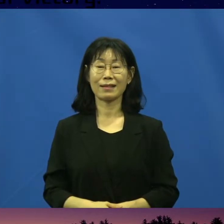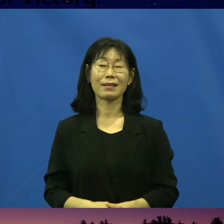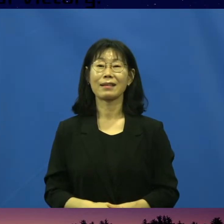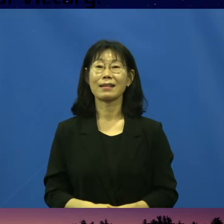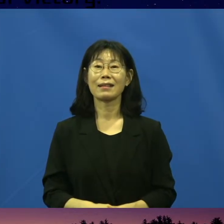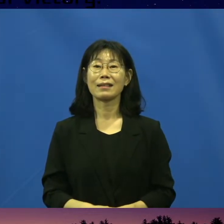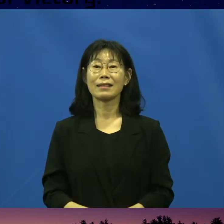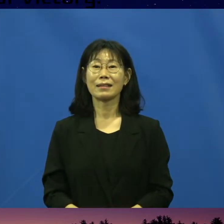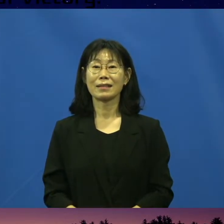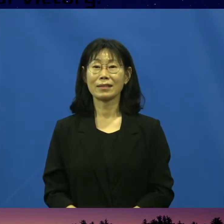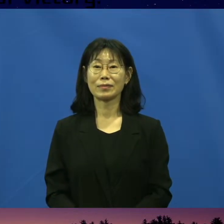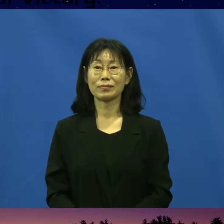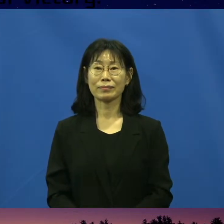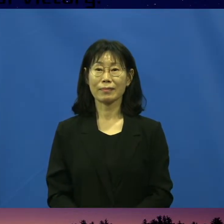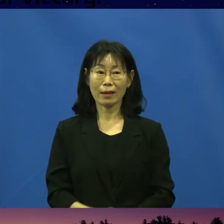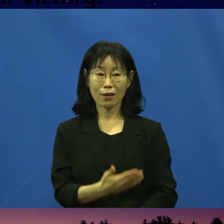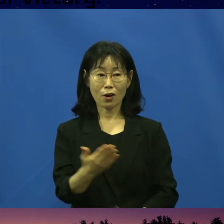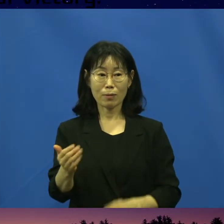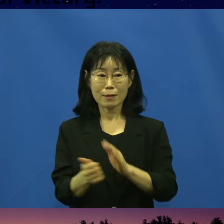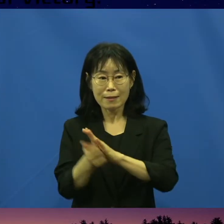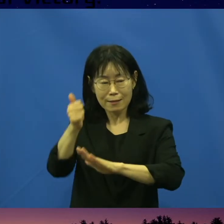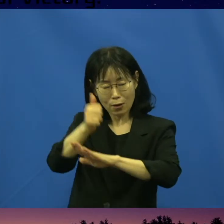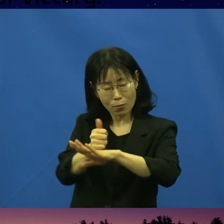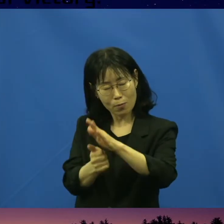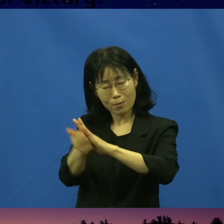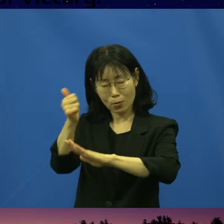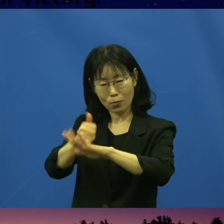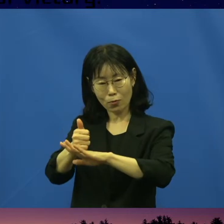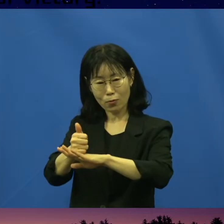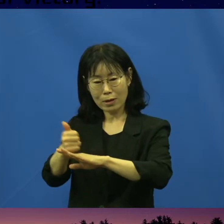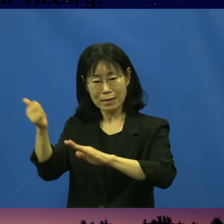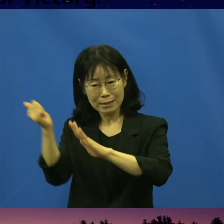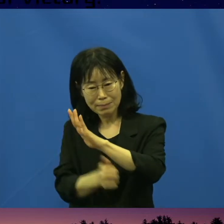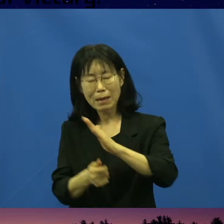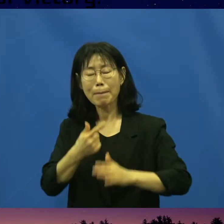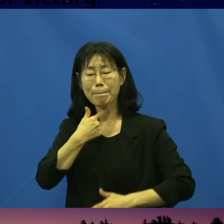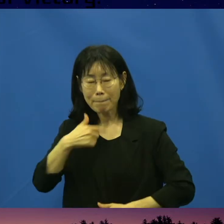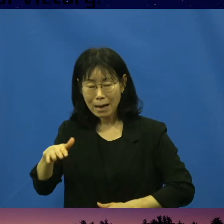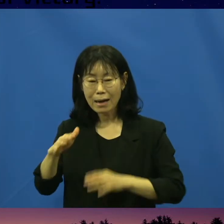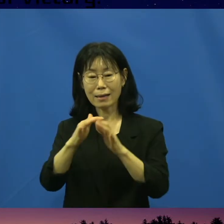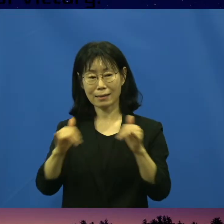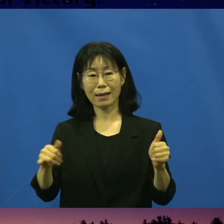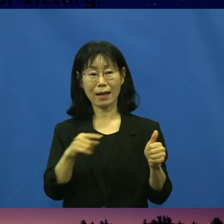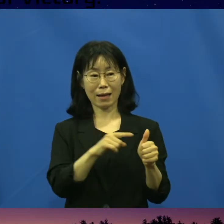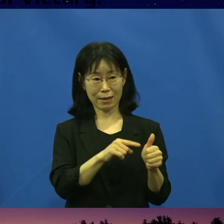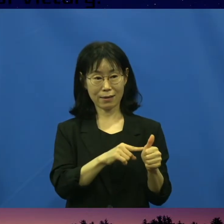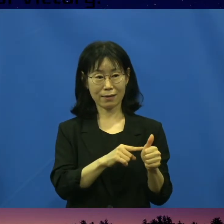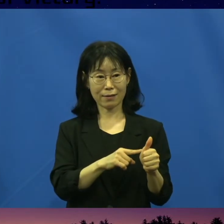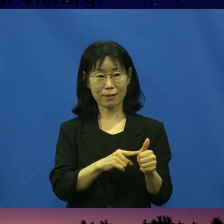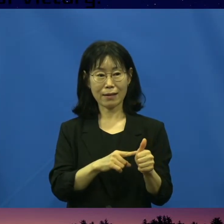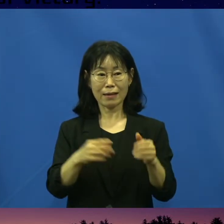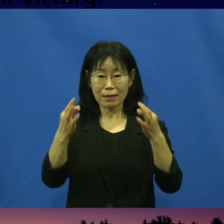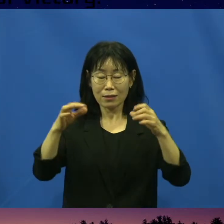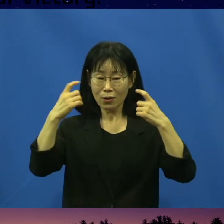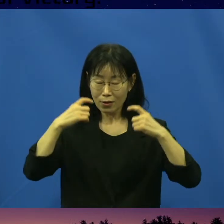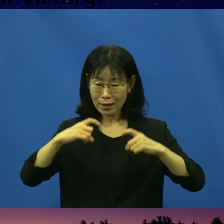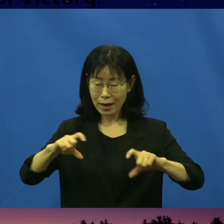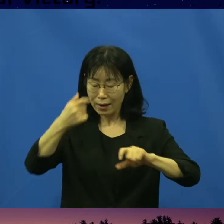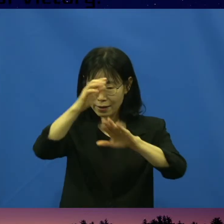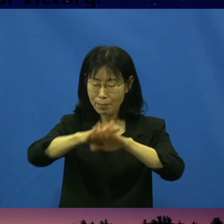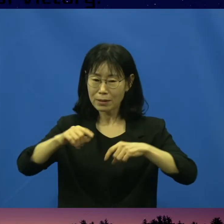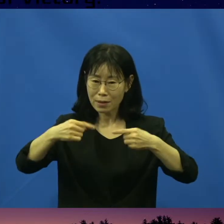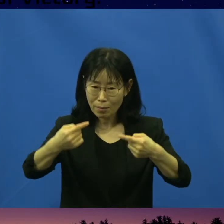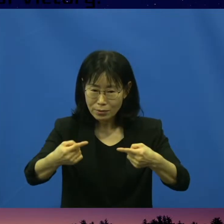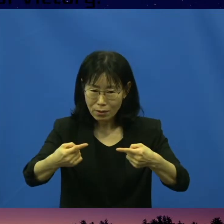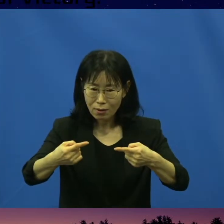여러분, 그러면 성공만 한 사람은 이런 최악에 다니는 사람을 경멸할 거예요. 아이고